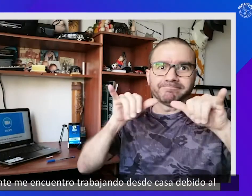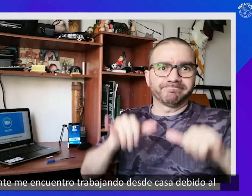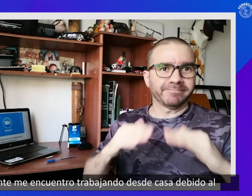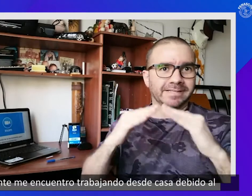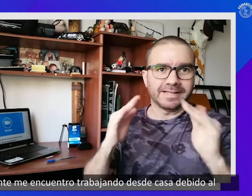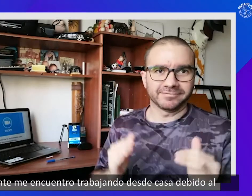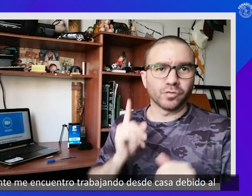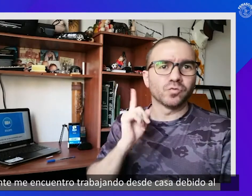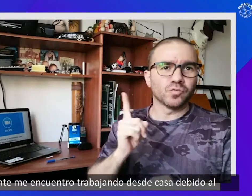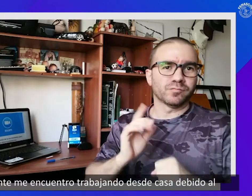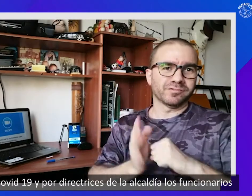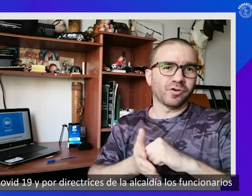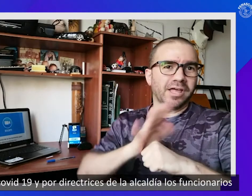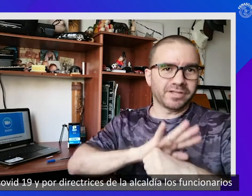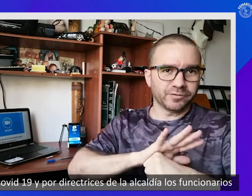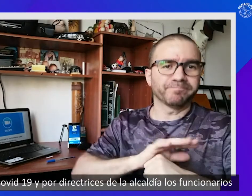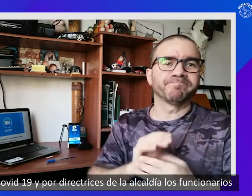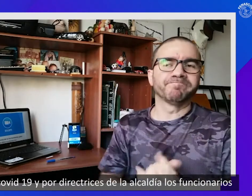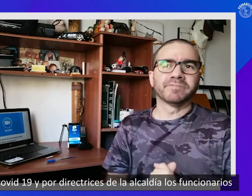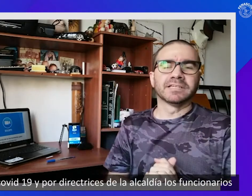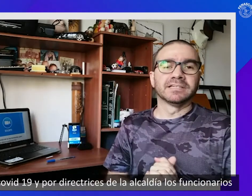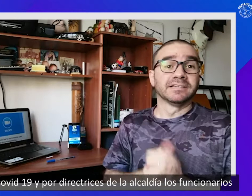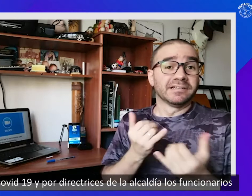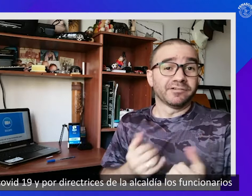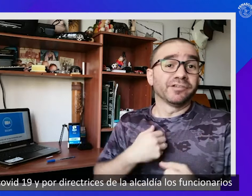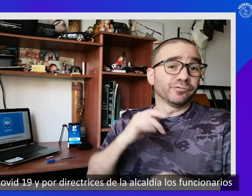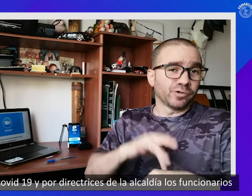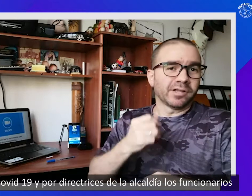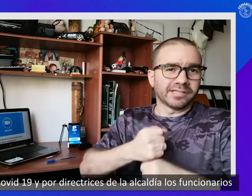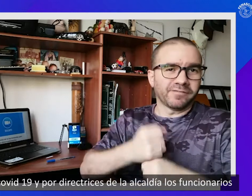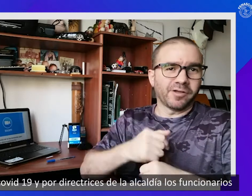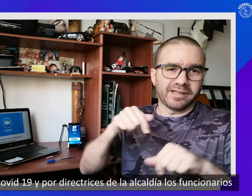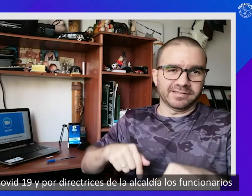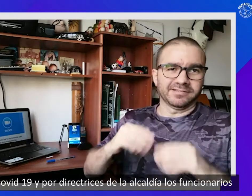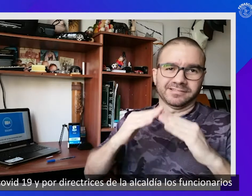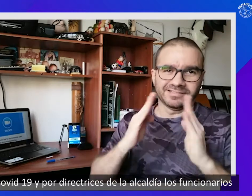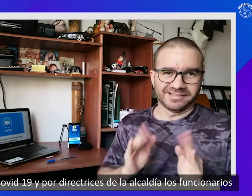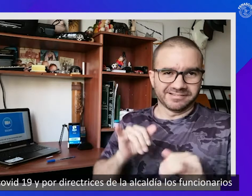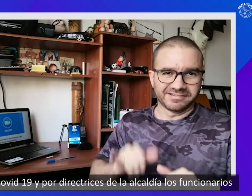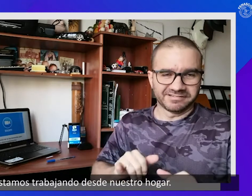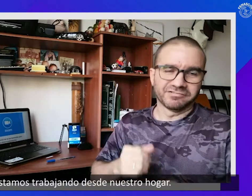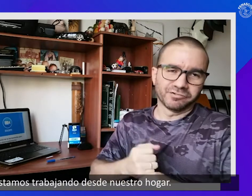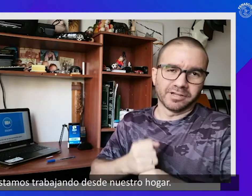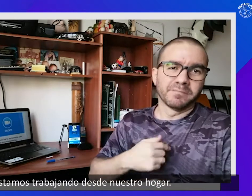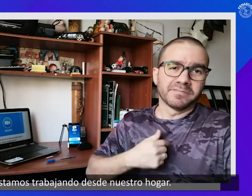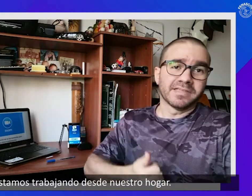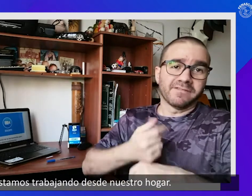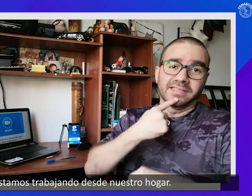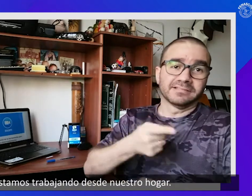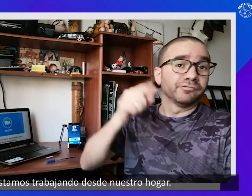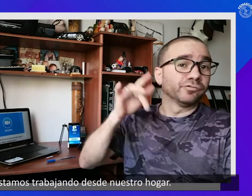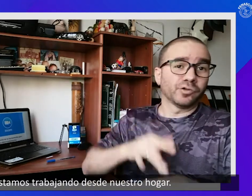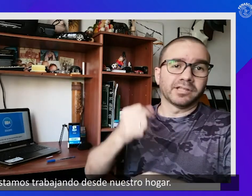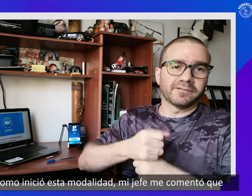Actualmente me encuentro trabajando desde casa debido al coronavirus COVID-19 y por directrices de la alcaldía, los